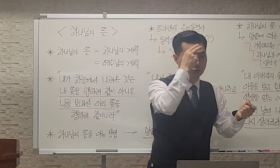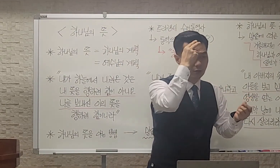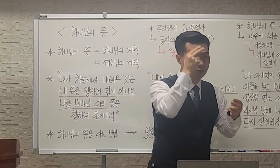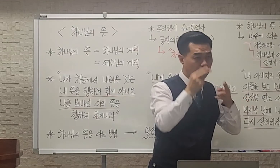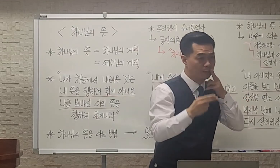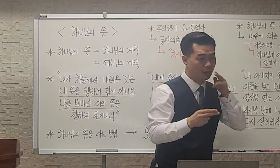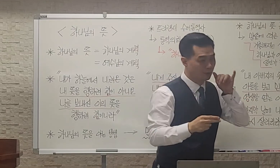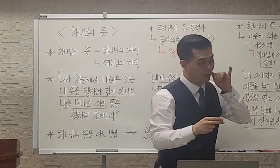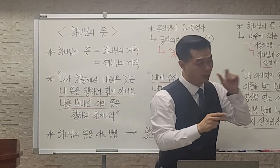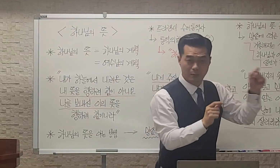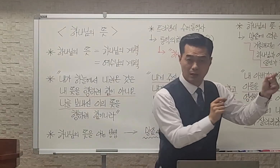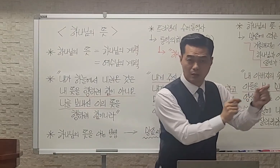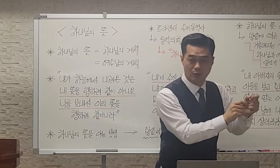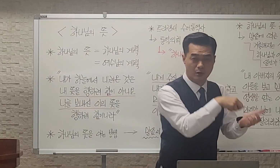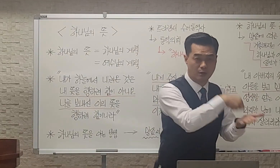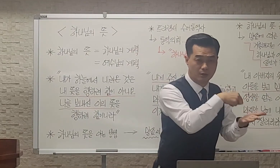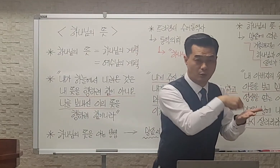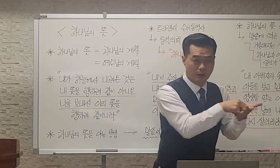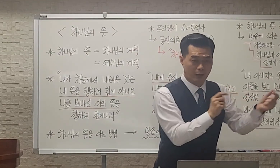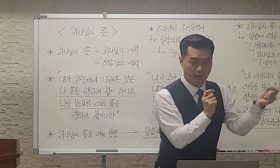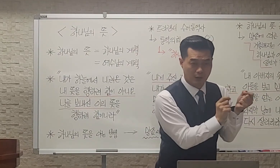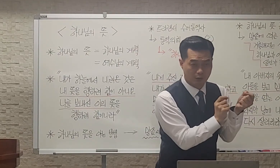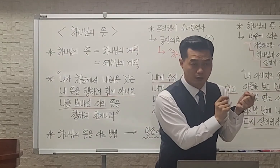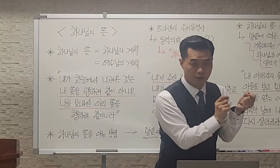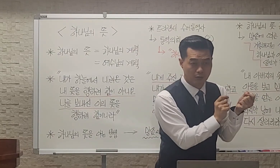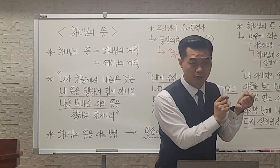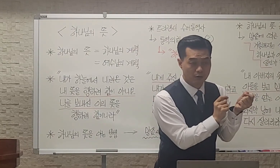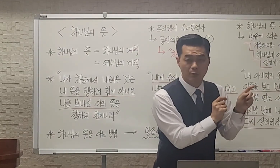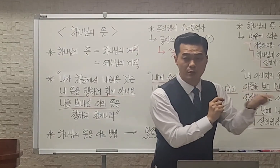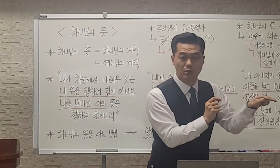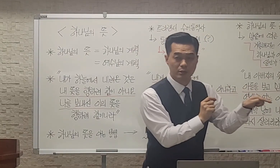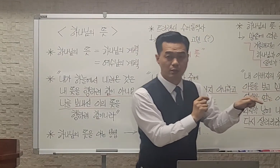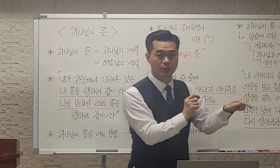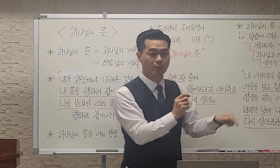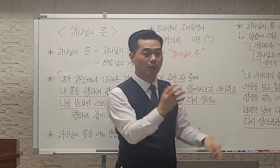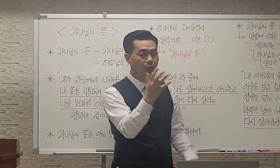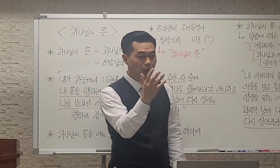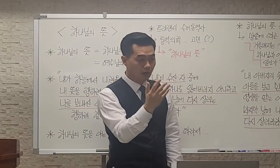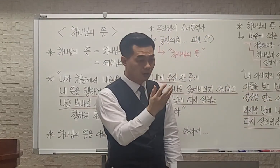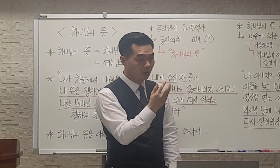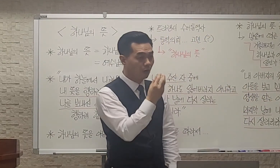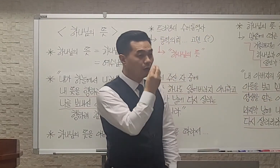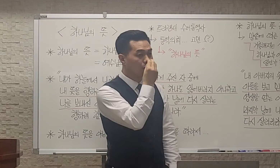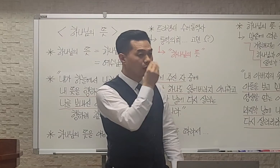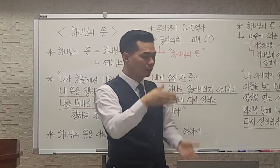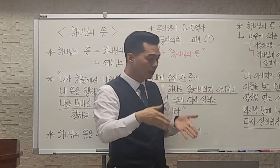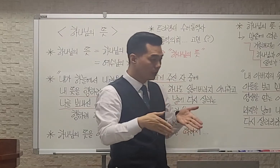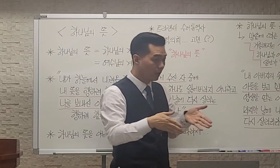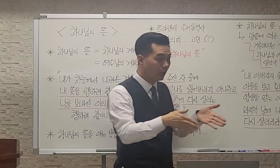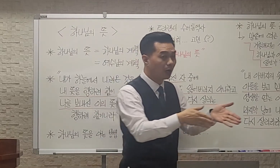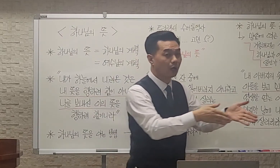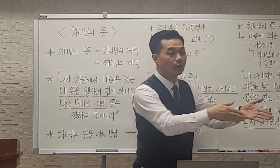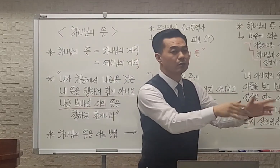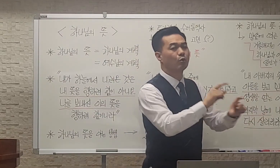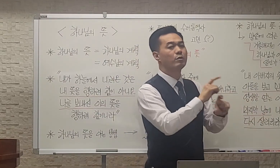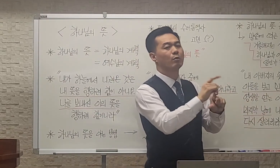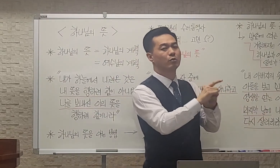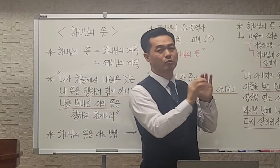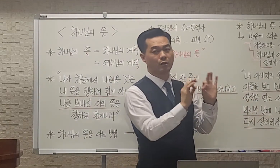술하고 담배하고 마약하고 막 가까워. 도박에 가까워. 그러면 이것이 거룩한 길인가를 고민해보는.